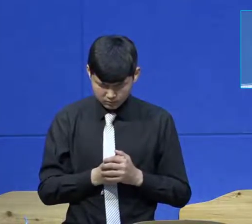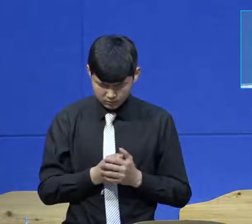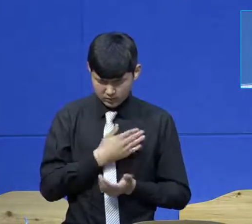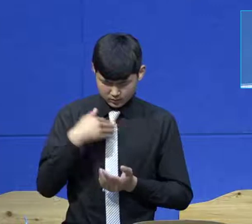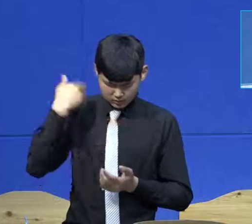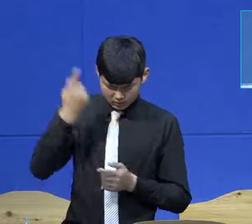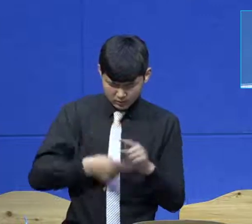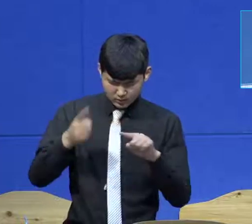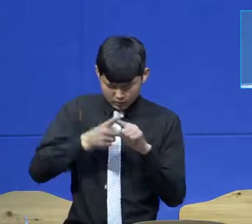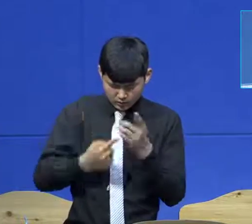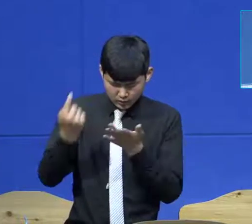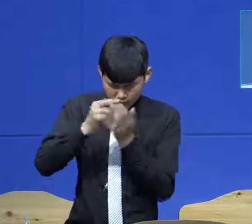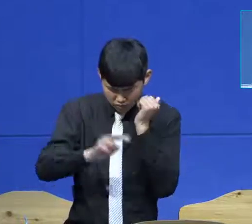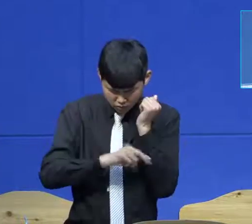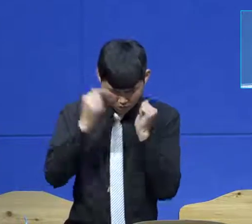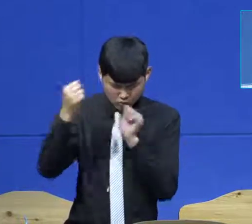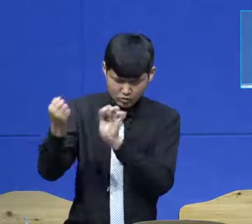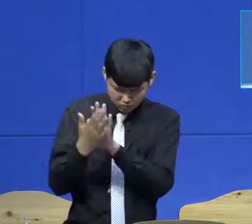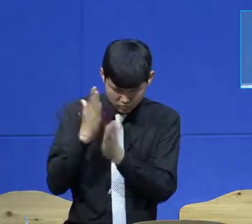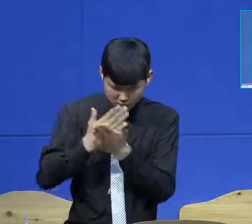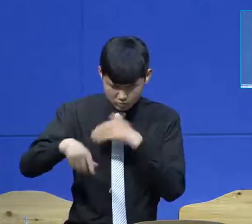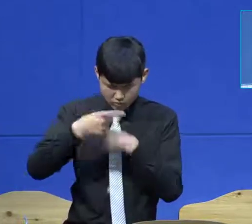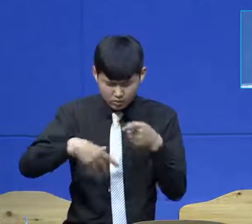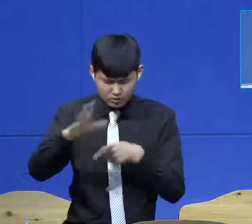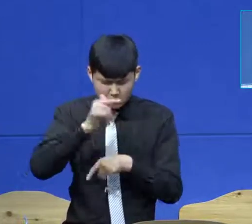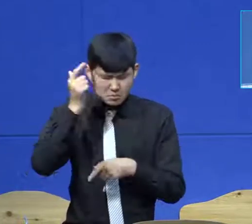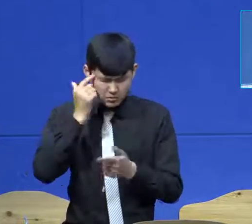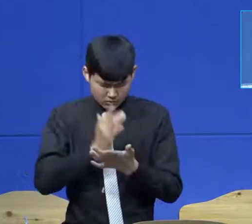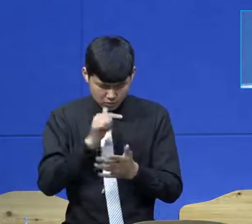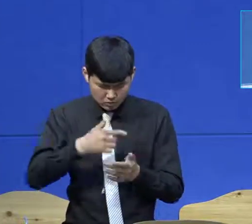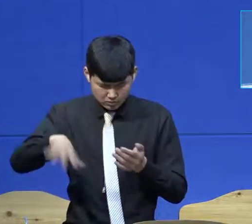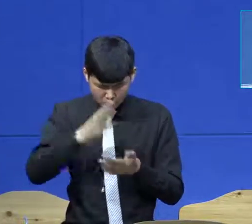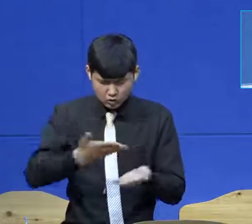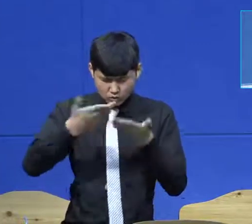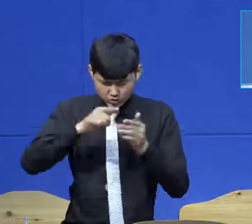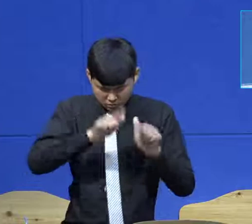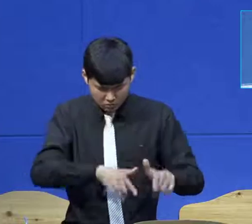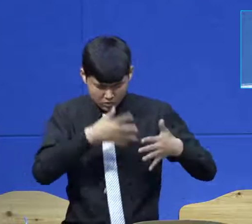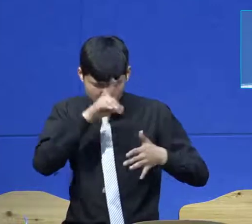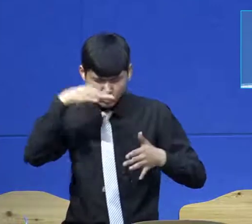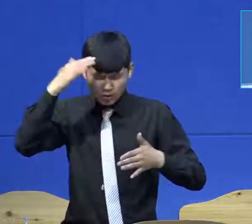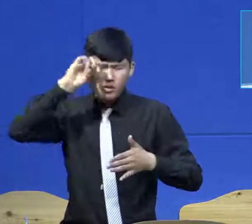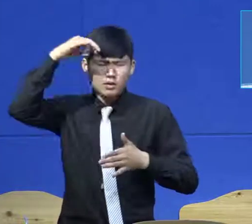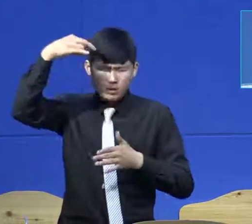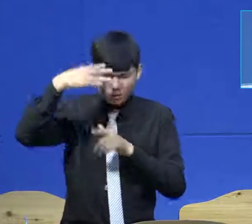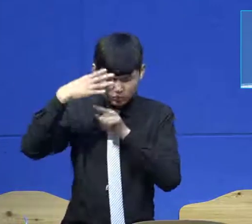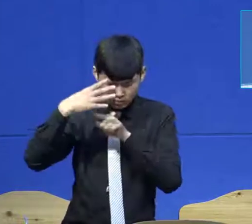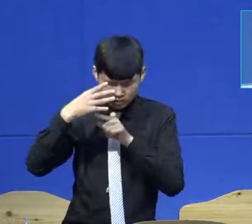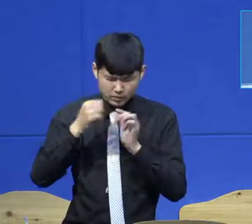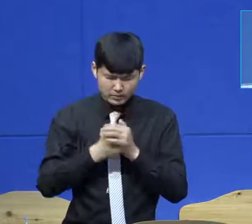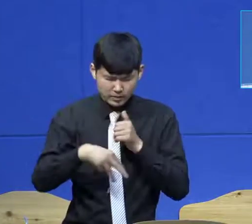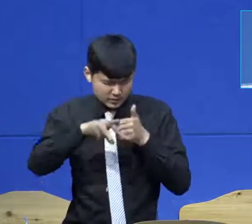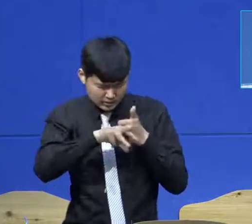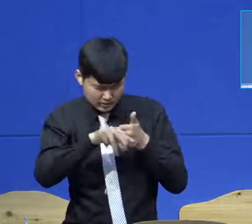Эзэн таны дахин ирэх өдөр хит ойрхон байгааг бид мэдж байна. Одоо бидэнд өгсөн энэ гайхалтай бурхан таны нигүсэл